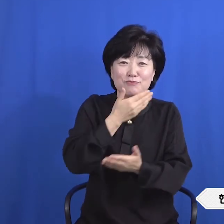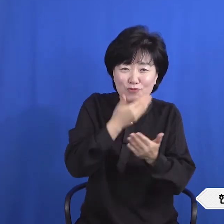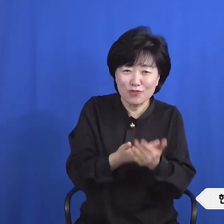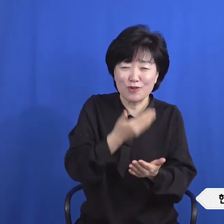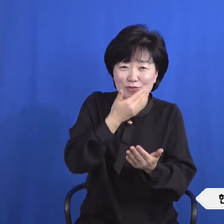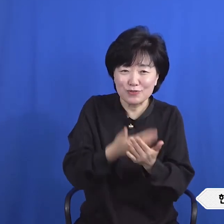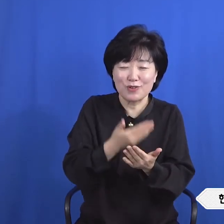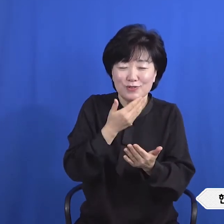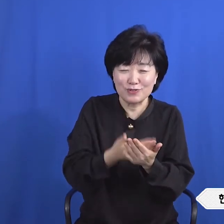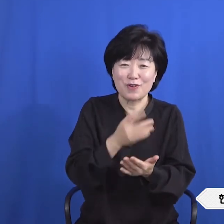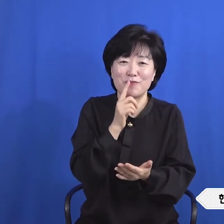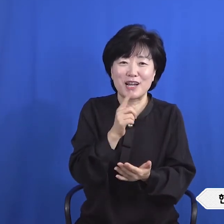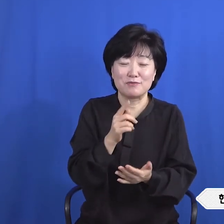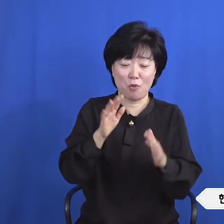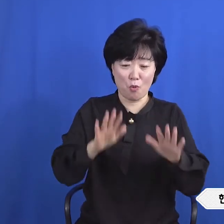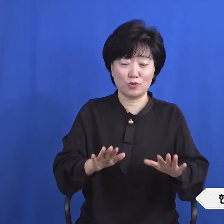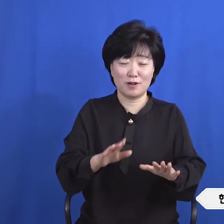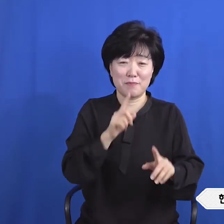정말로 중요합니다.